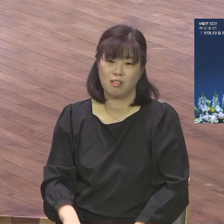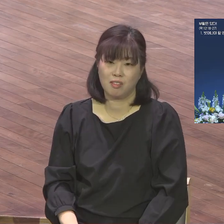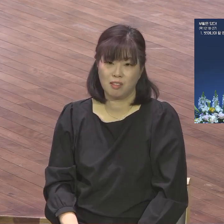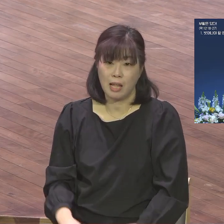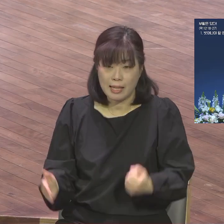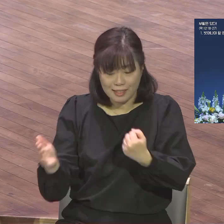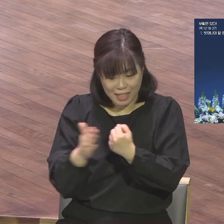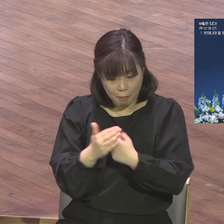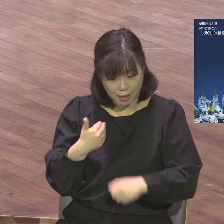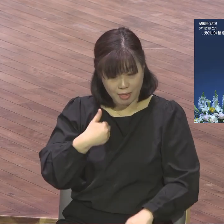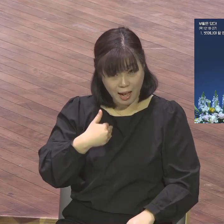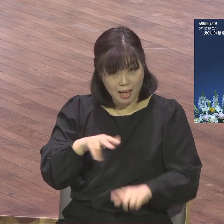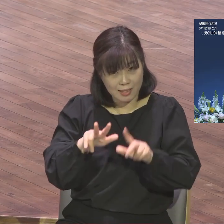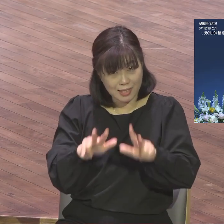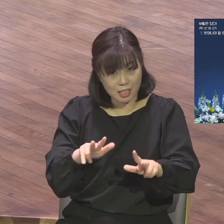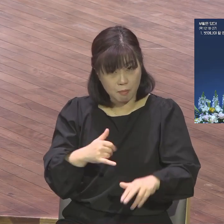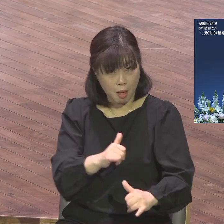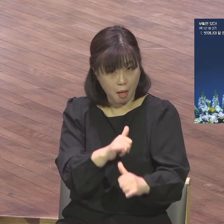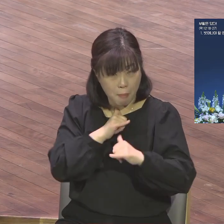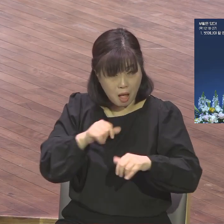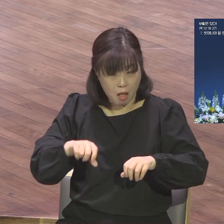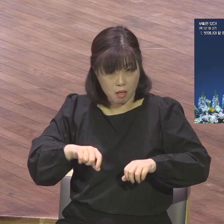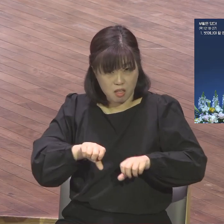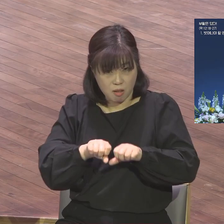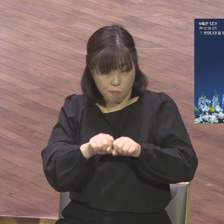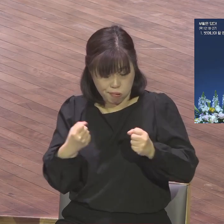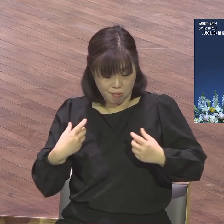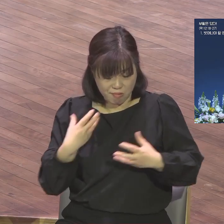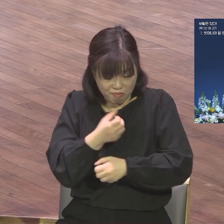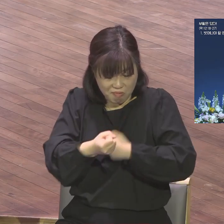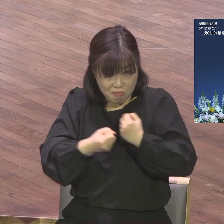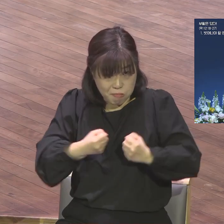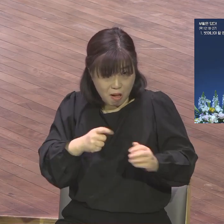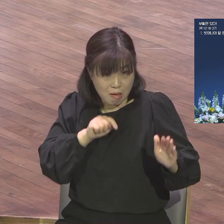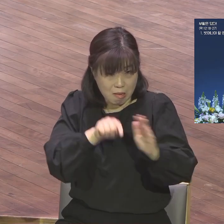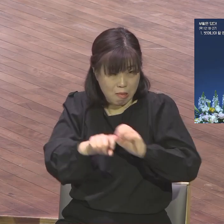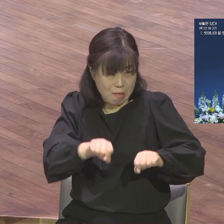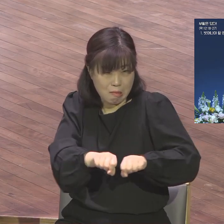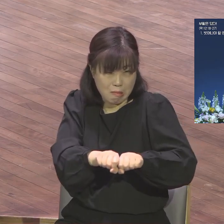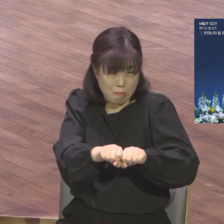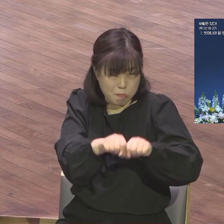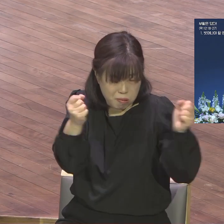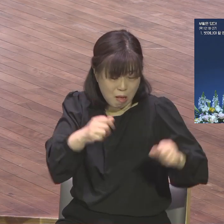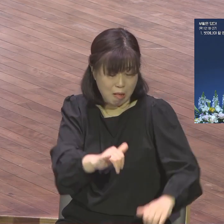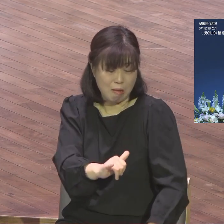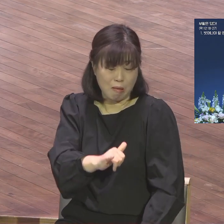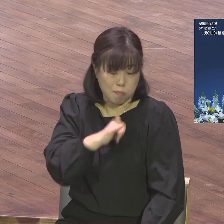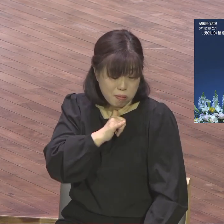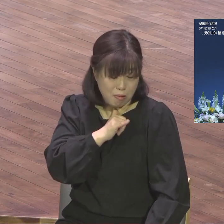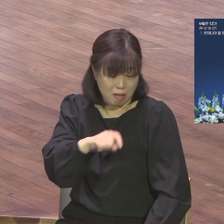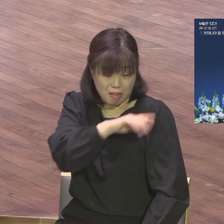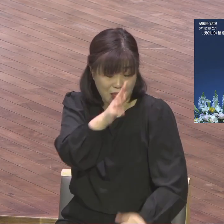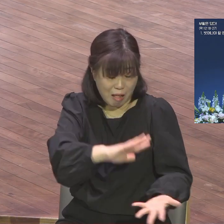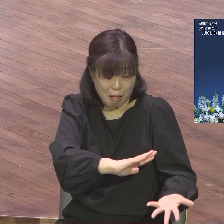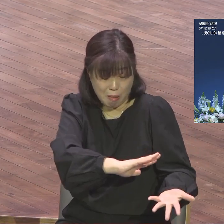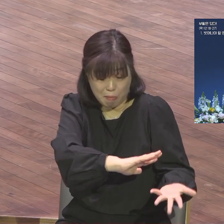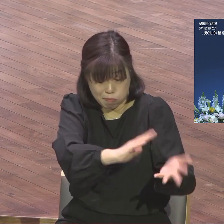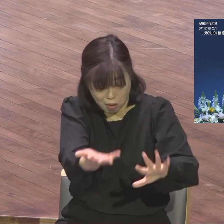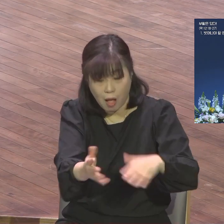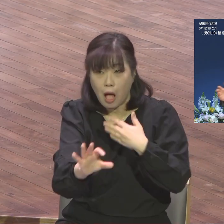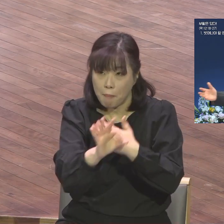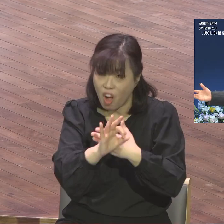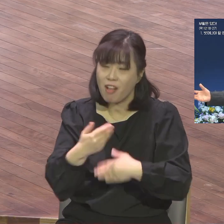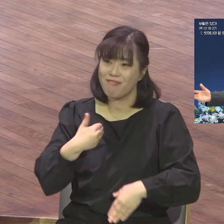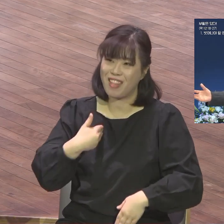자살 폭탄 테러 일을 일으킵니다. 이 희생한 사람들은요 보상을 받는데 천국 가면